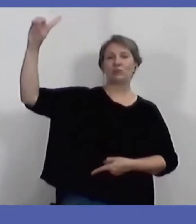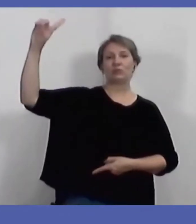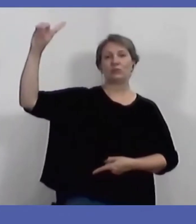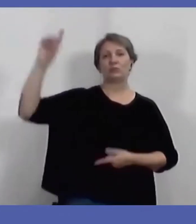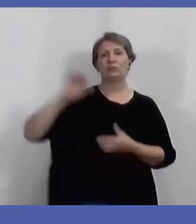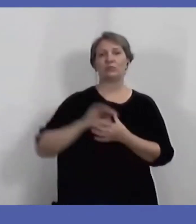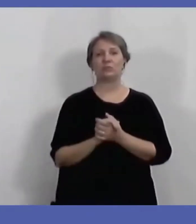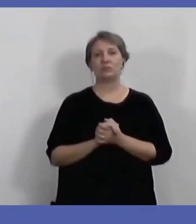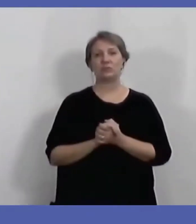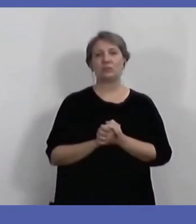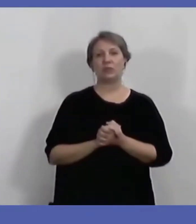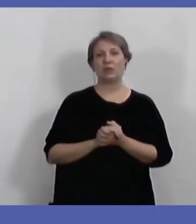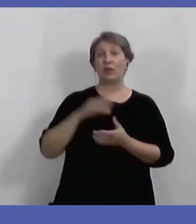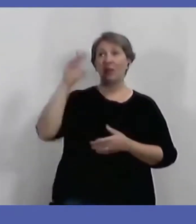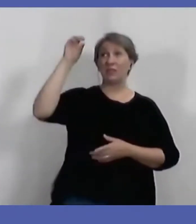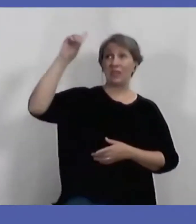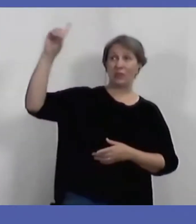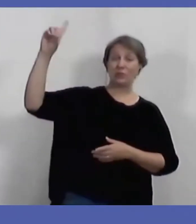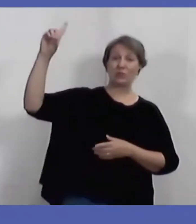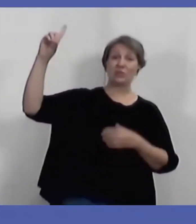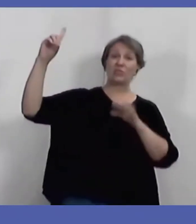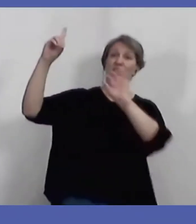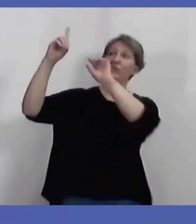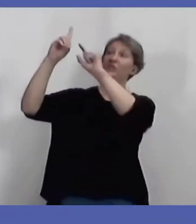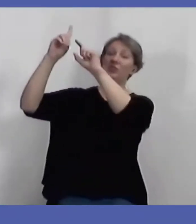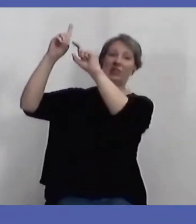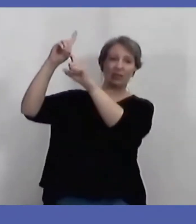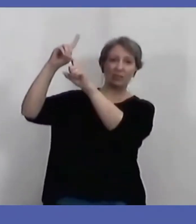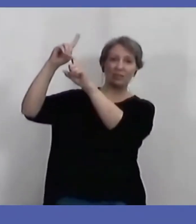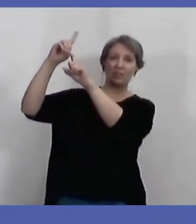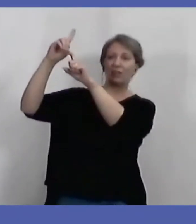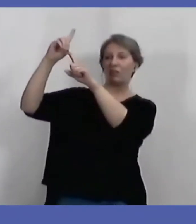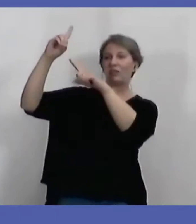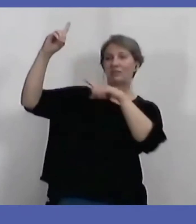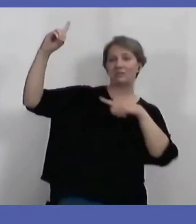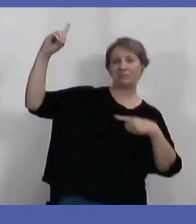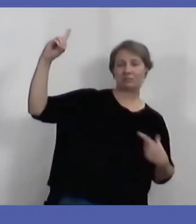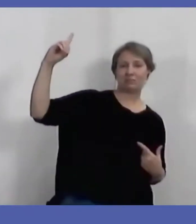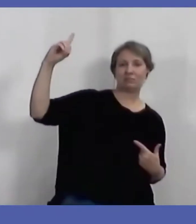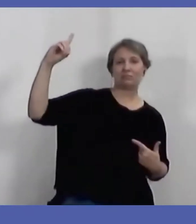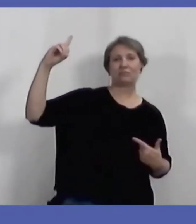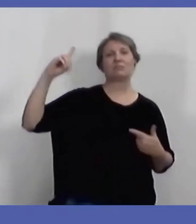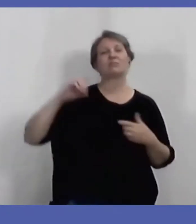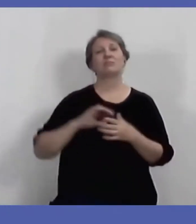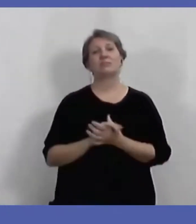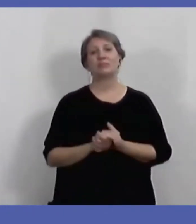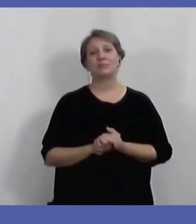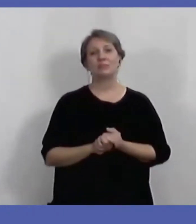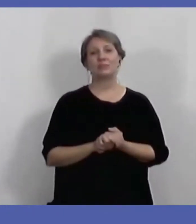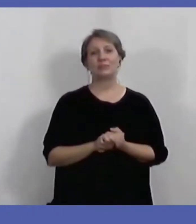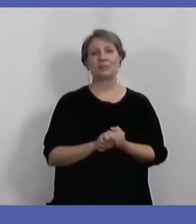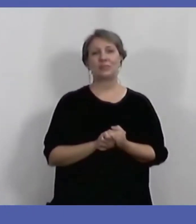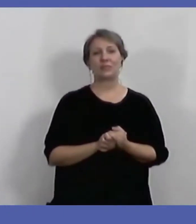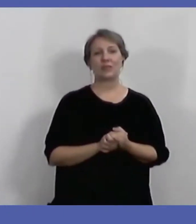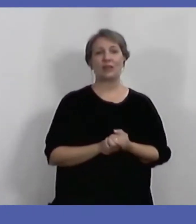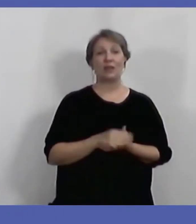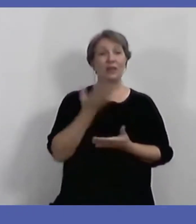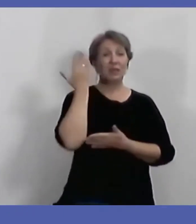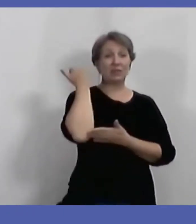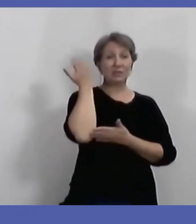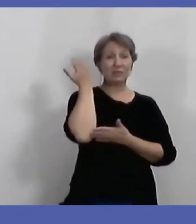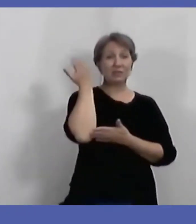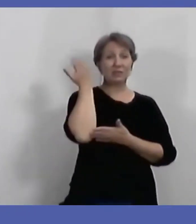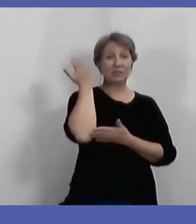né, Deus preparou todo o ambiente para o homem sobreviver. O homem não precisava